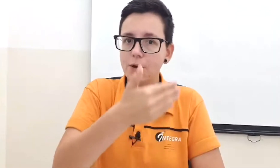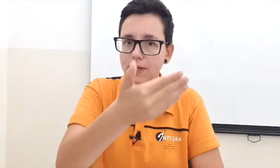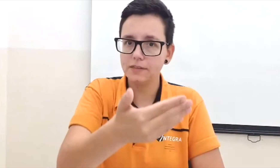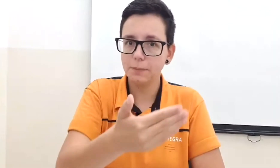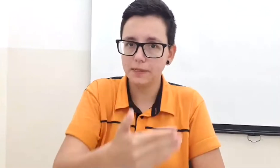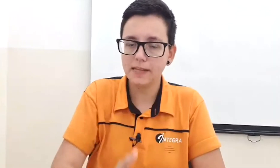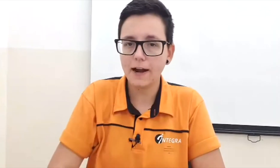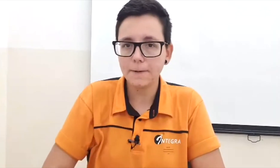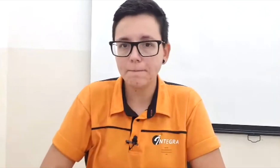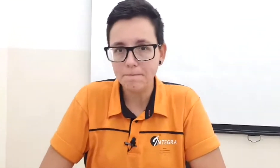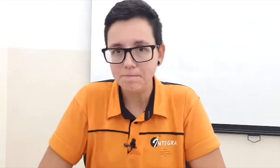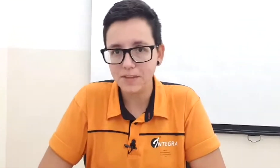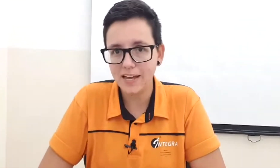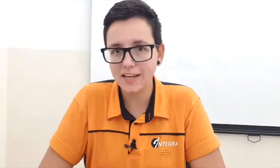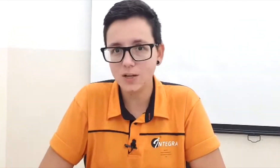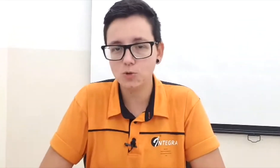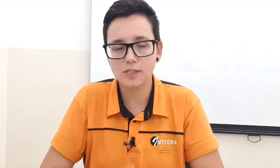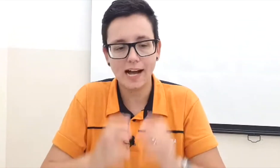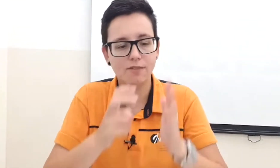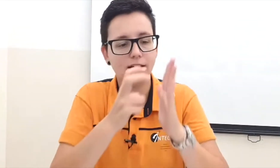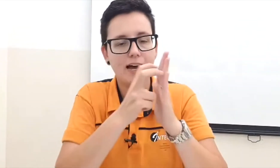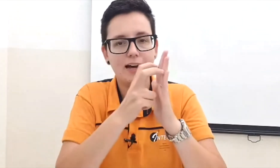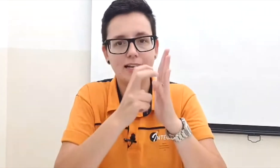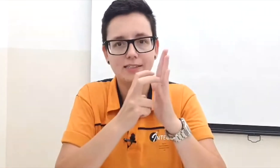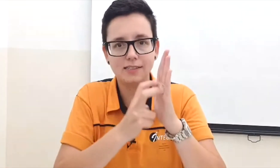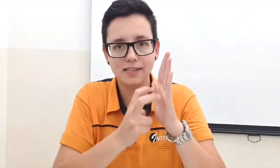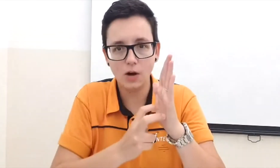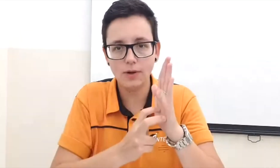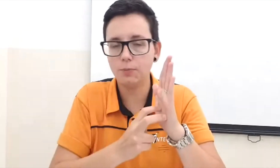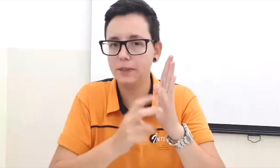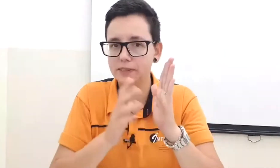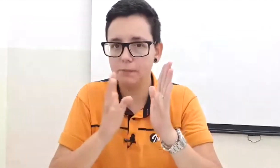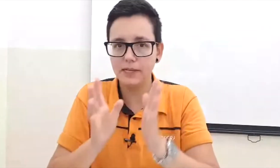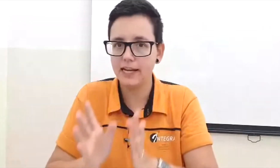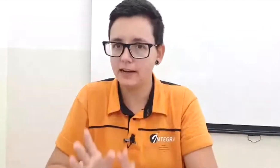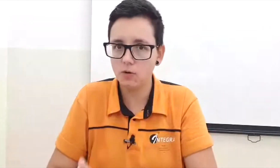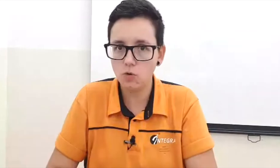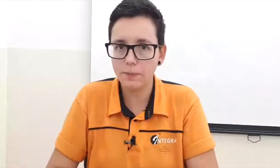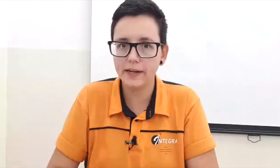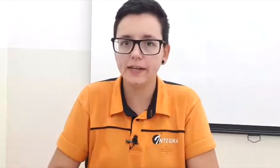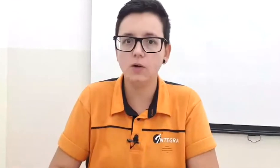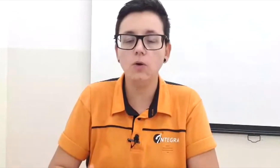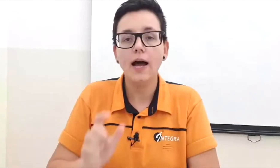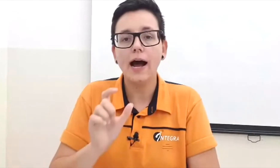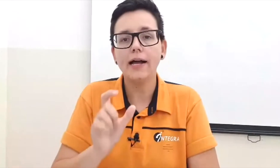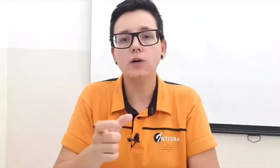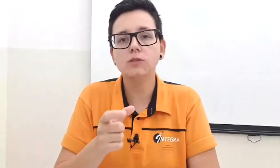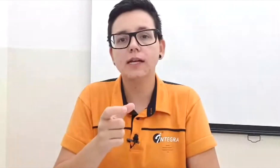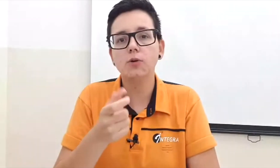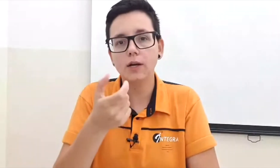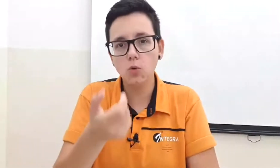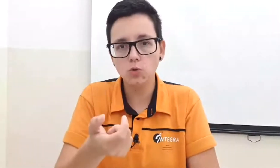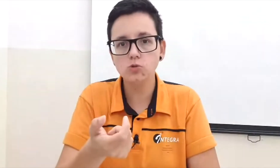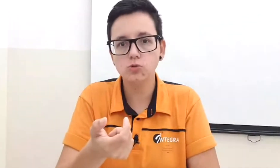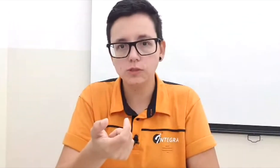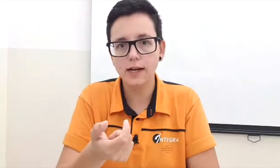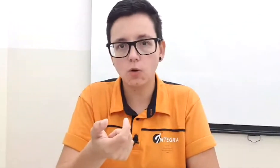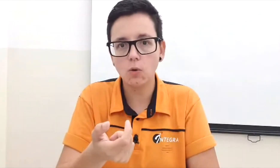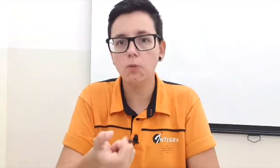ia interpretar, né? Eu usava lá esse sinal, eu percebi que ela não compreendeu, aí eu usei o recurso do sinal